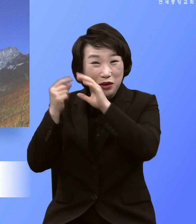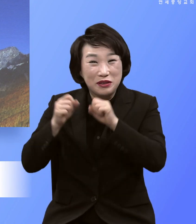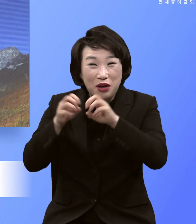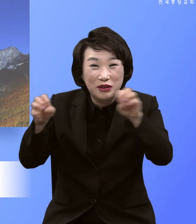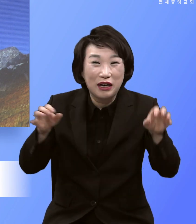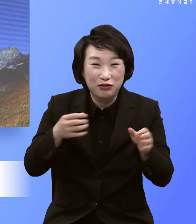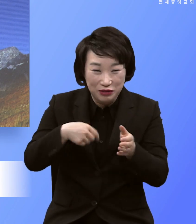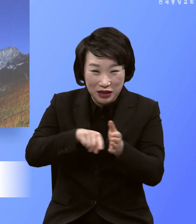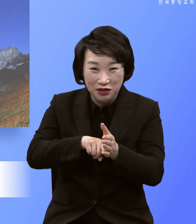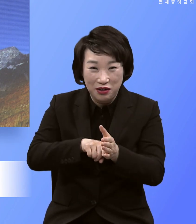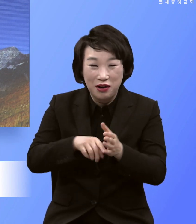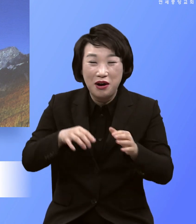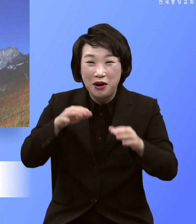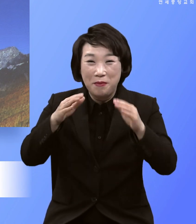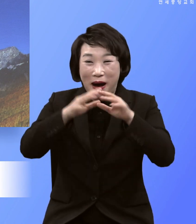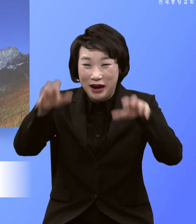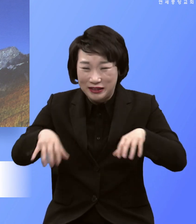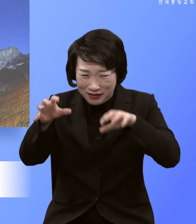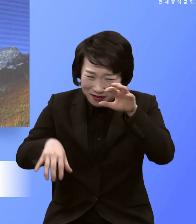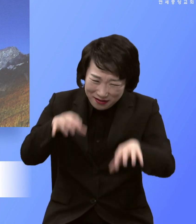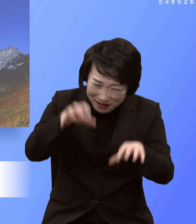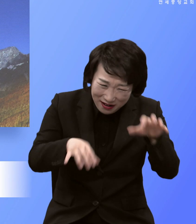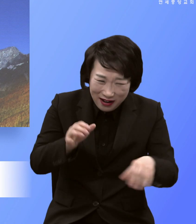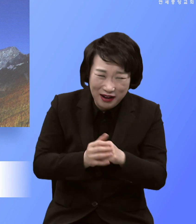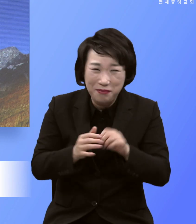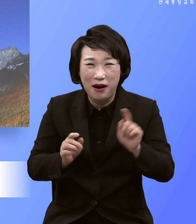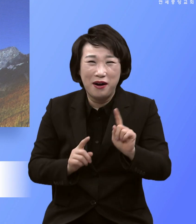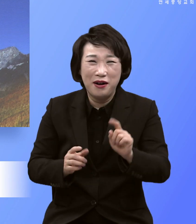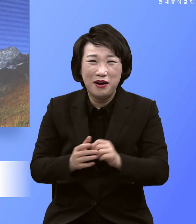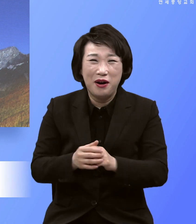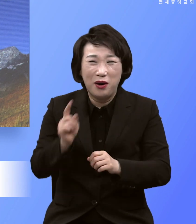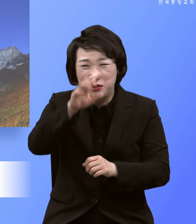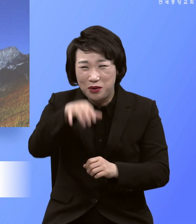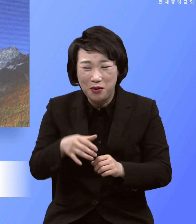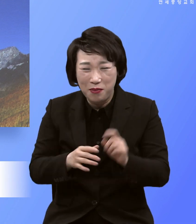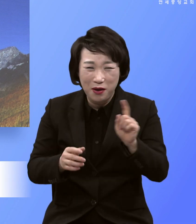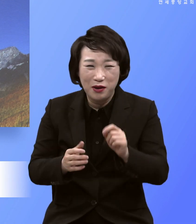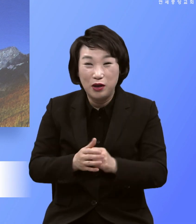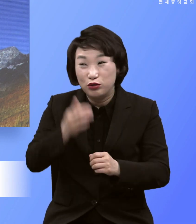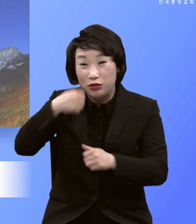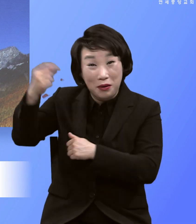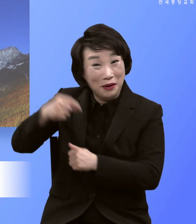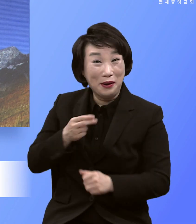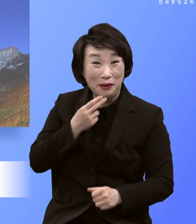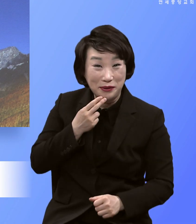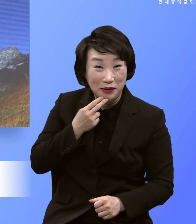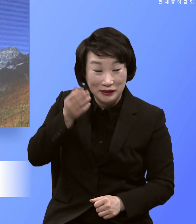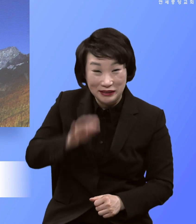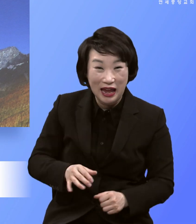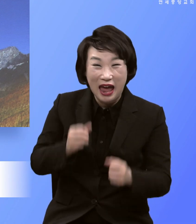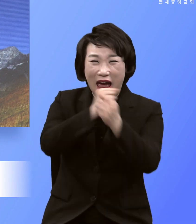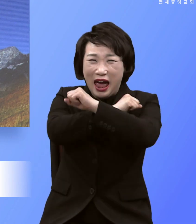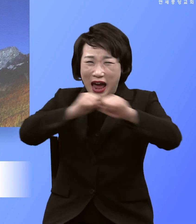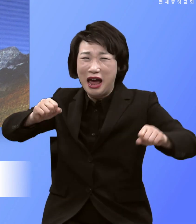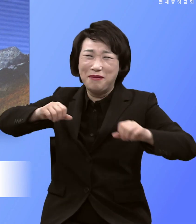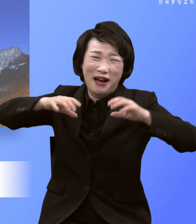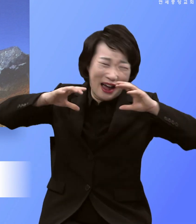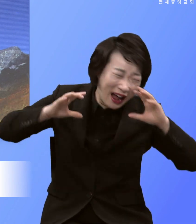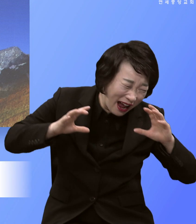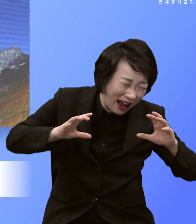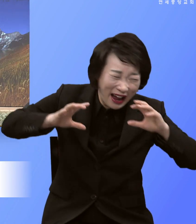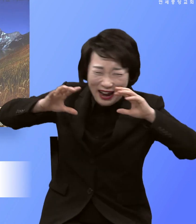위해서 막 이망을 절망을 삼끈 말 돌아다니면서 막 누가 시키지도 않은데 해방됐다고